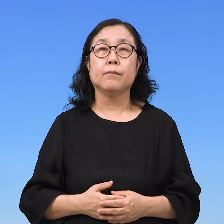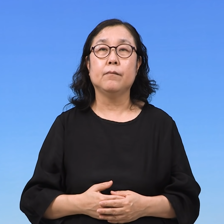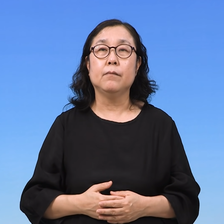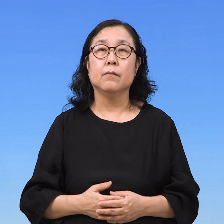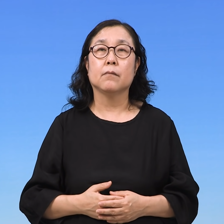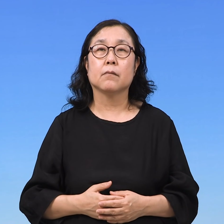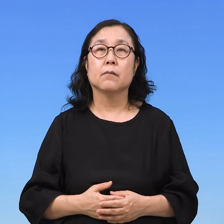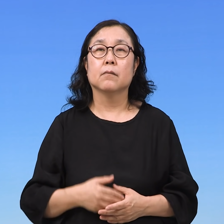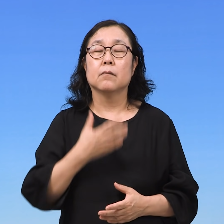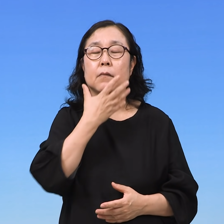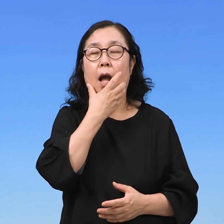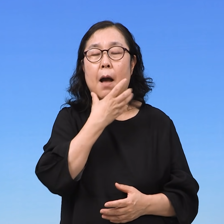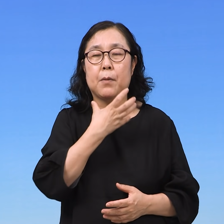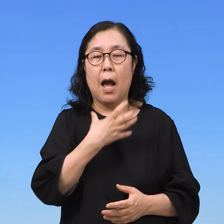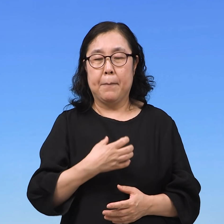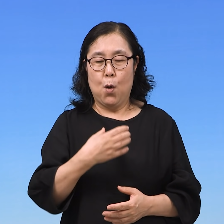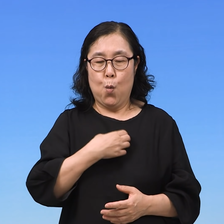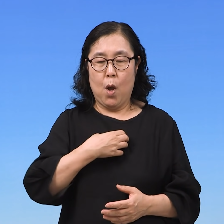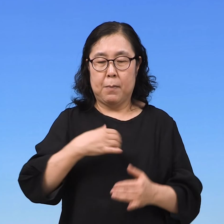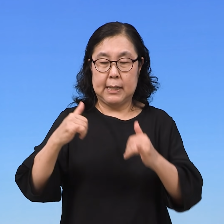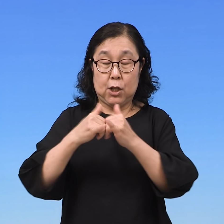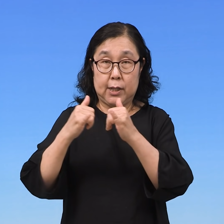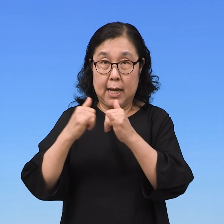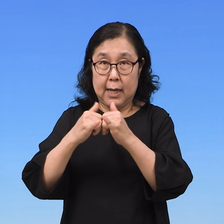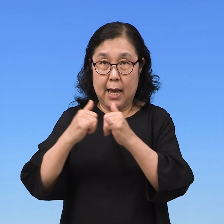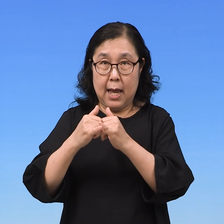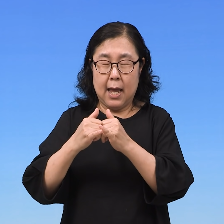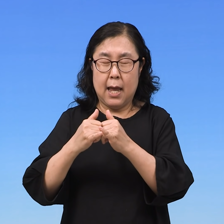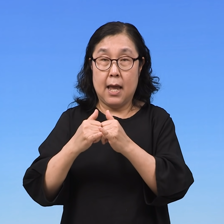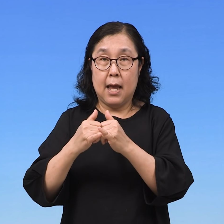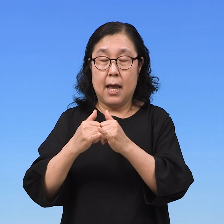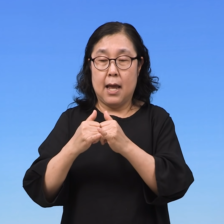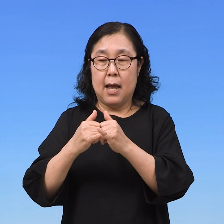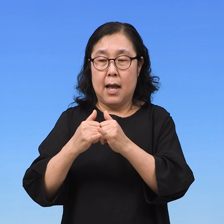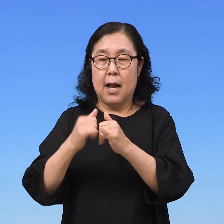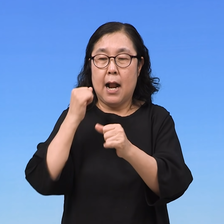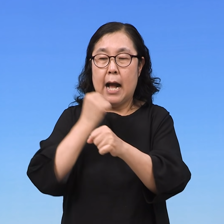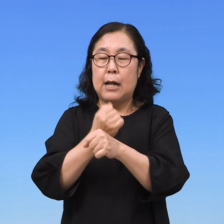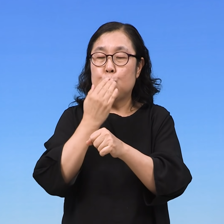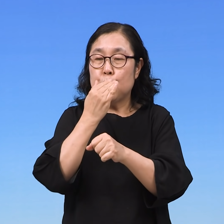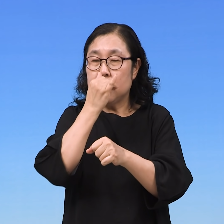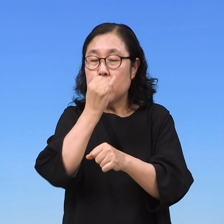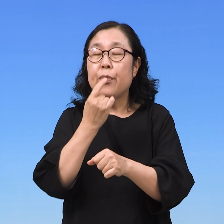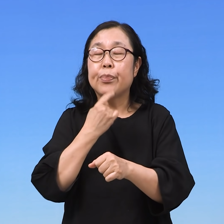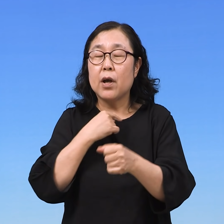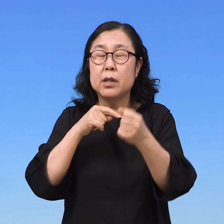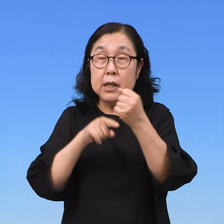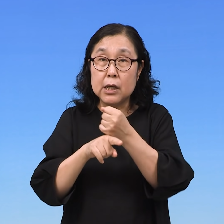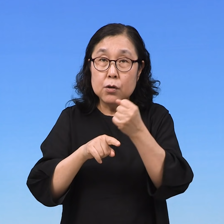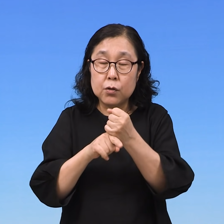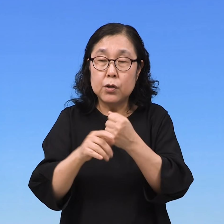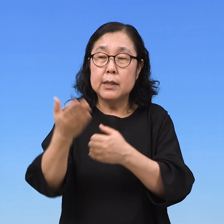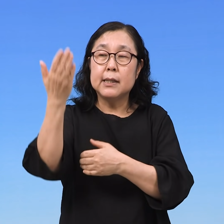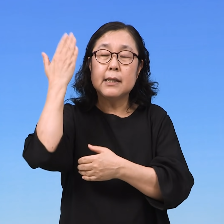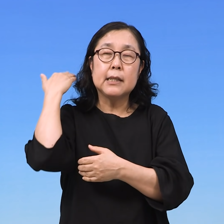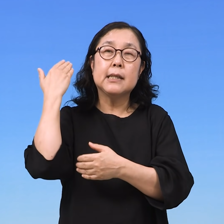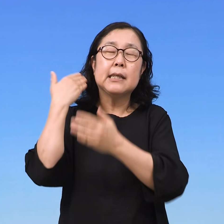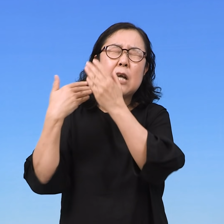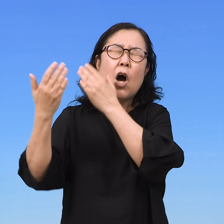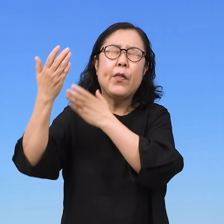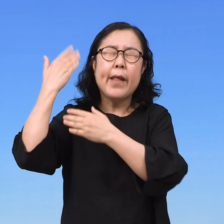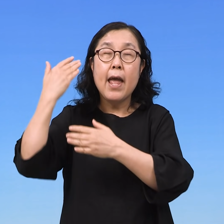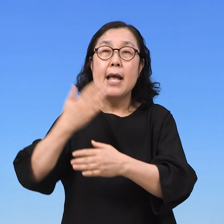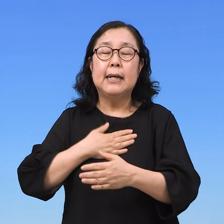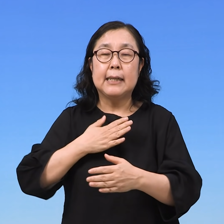보면은요, 아브라함이 그렇게 무모한 전쟁에 그렇게 뛰어들 수 있었던 건요, 이전에 자기